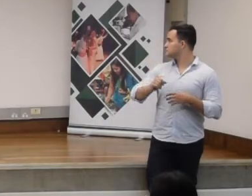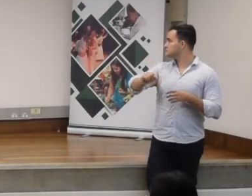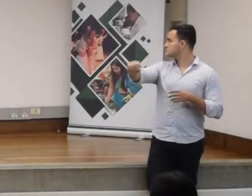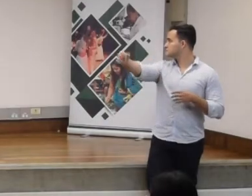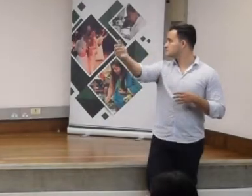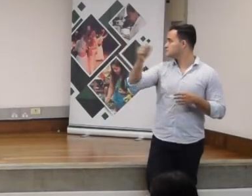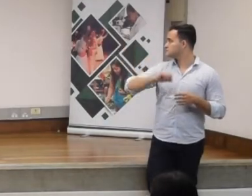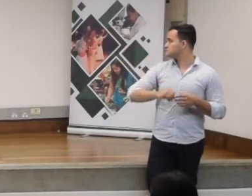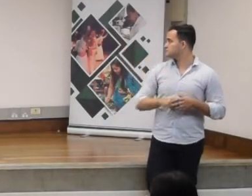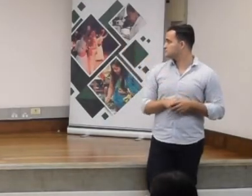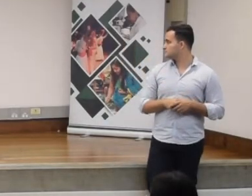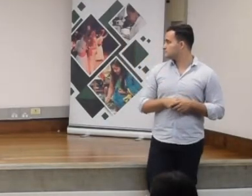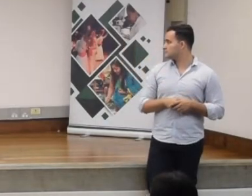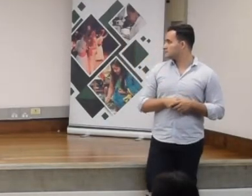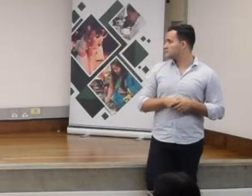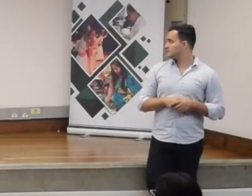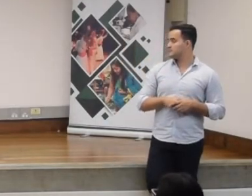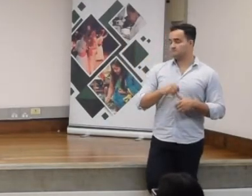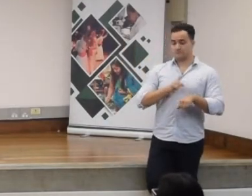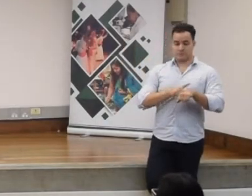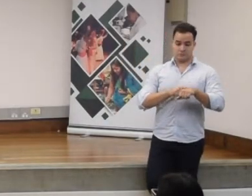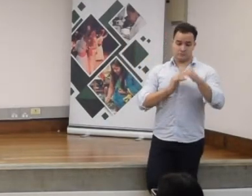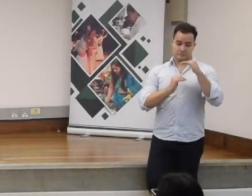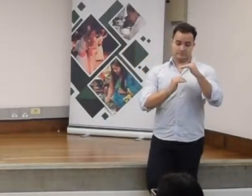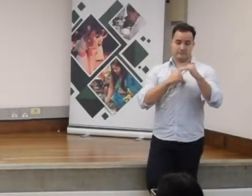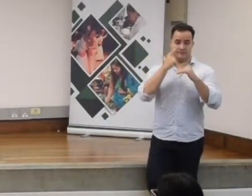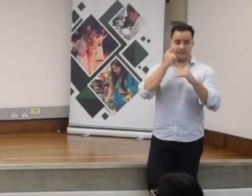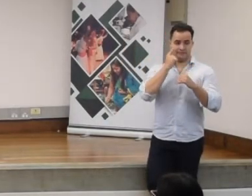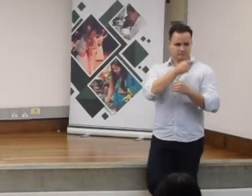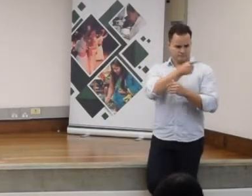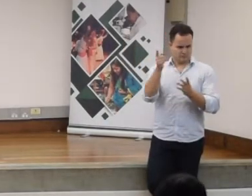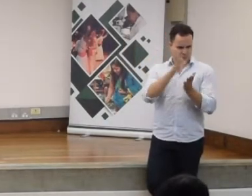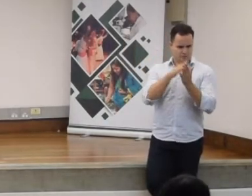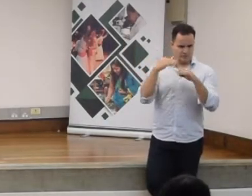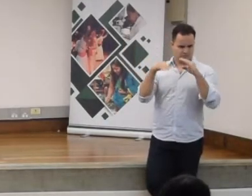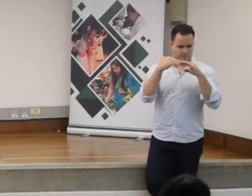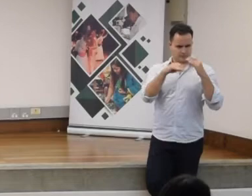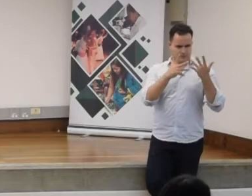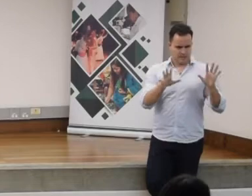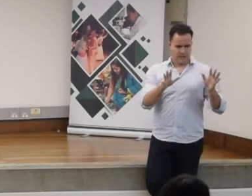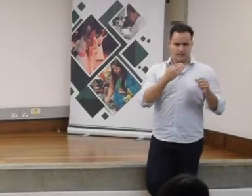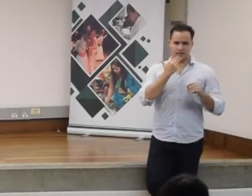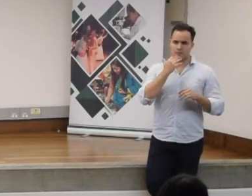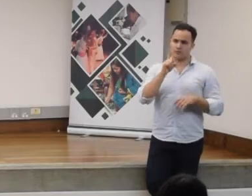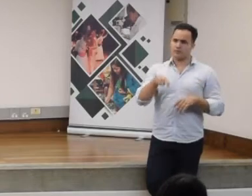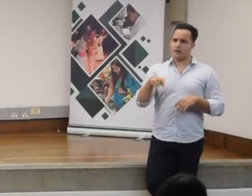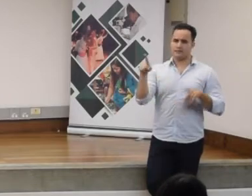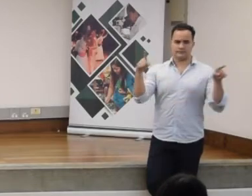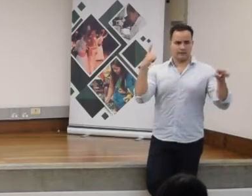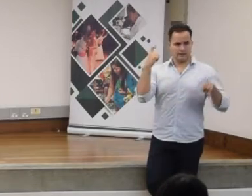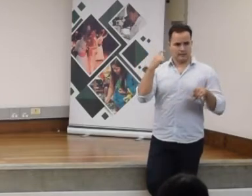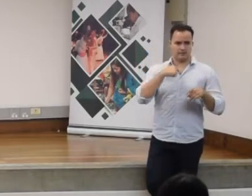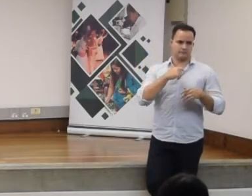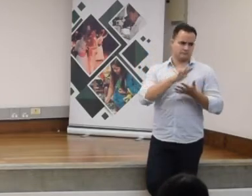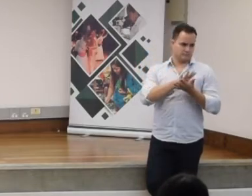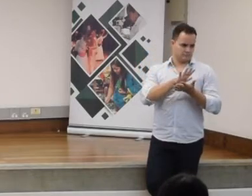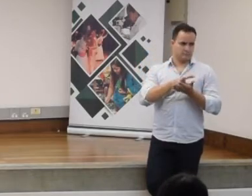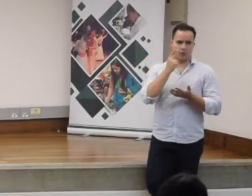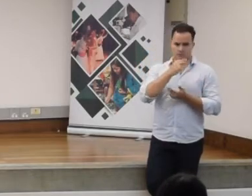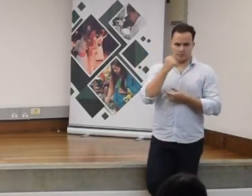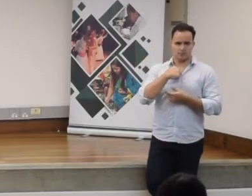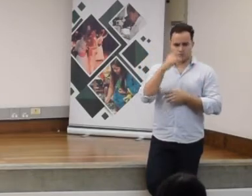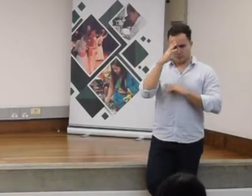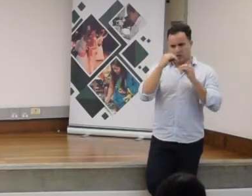brindar generalidades del documento. Algunos, la mayoría creo ya lo tienen, los que no, pues también el compromiso que se suscribió fue que se